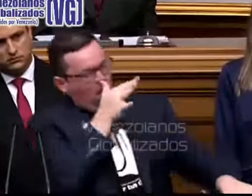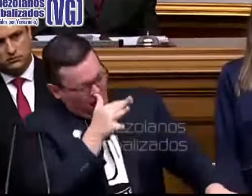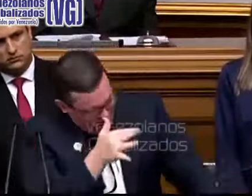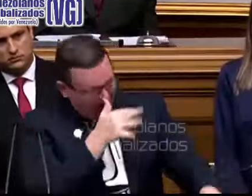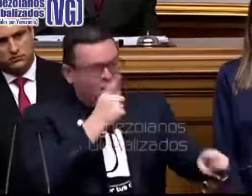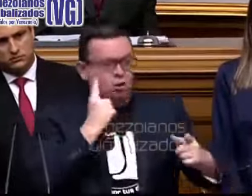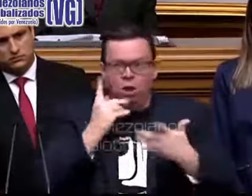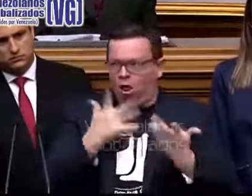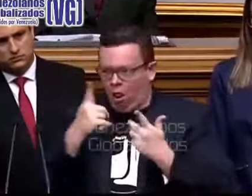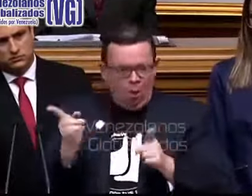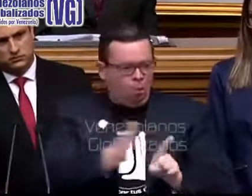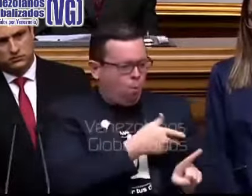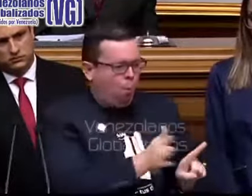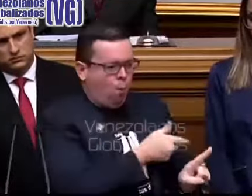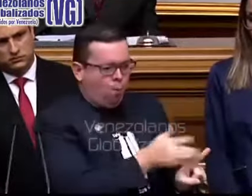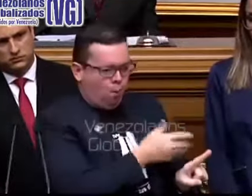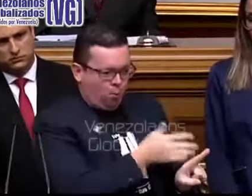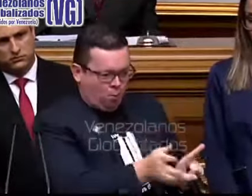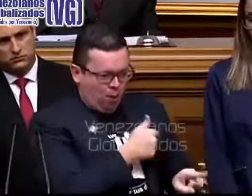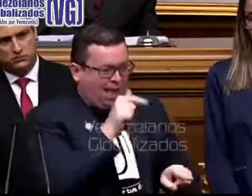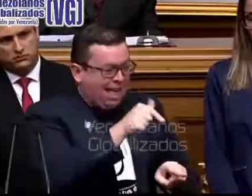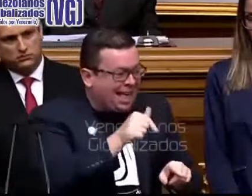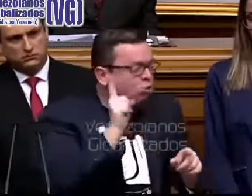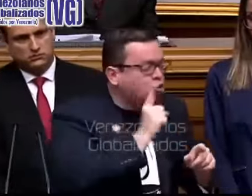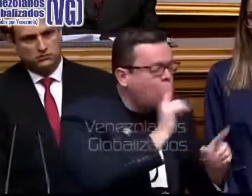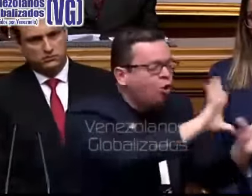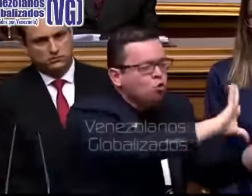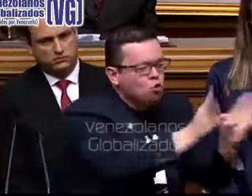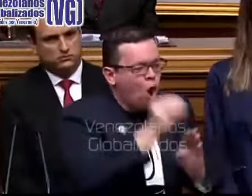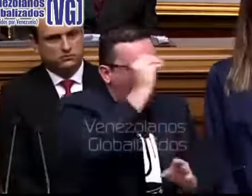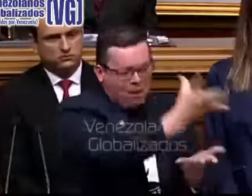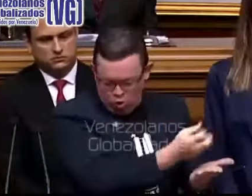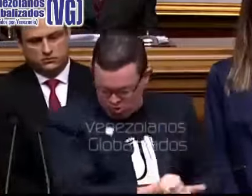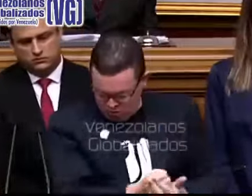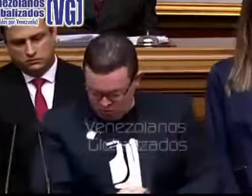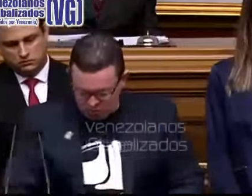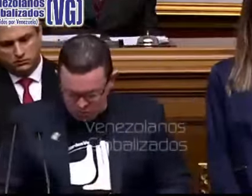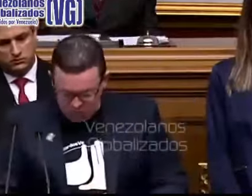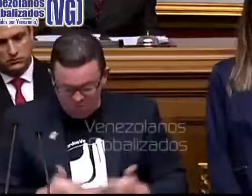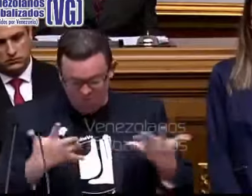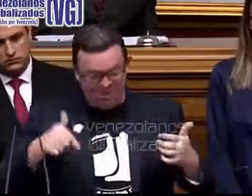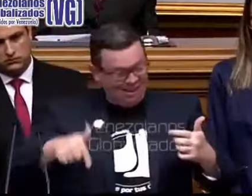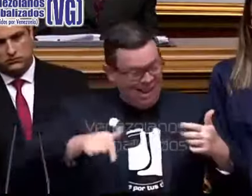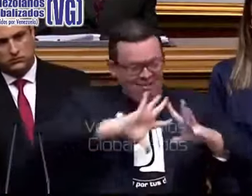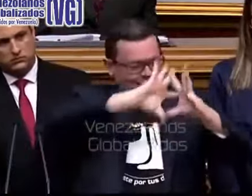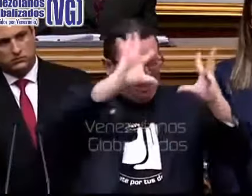La policía incluso discrimina, los cuerpos públicos discriminan a las personas con discapacidad.